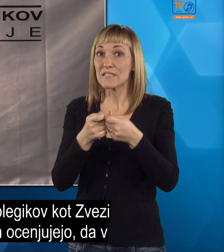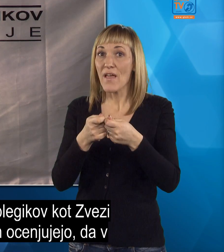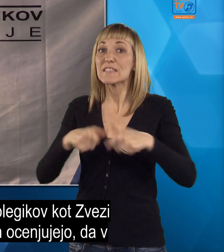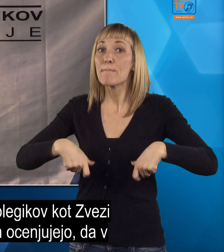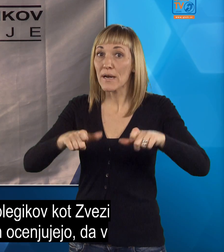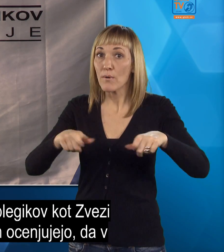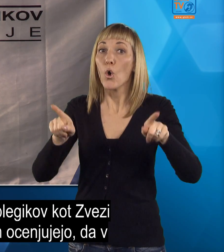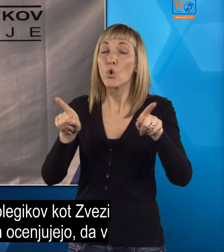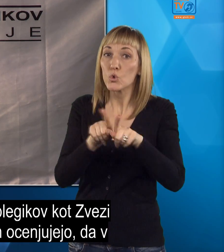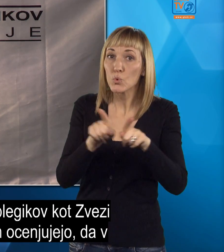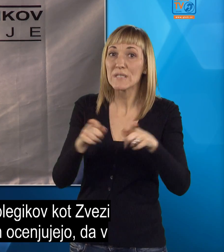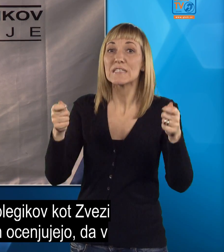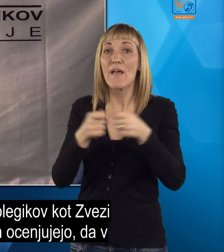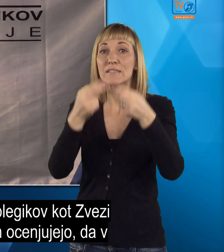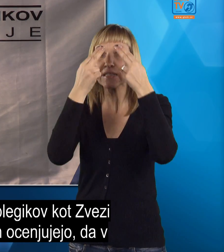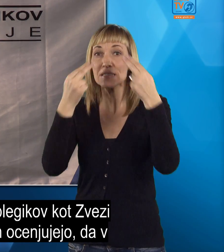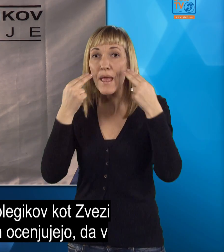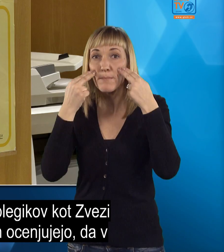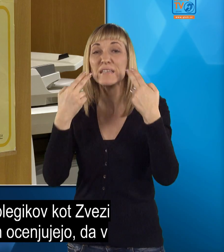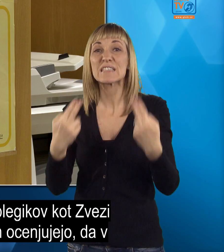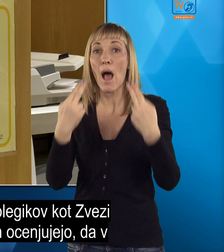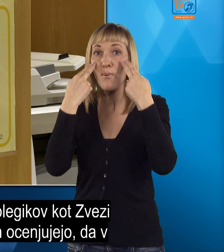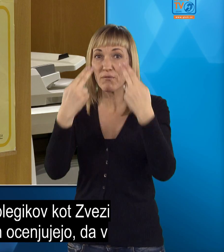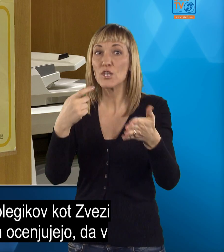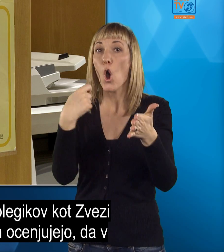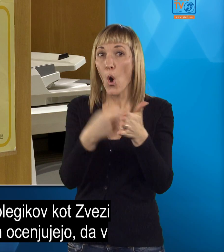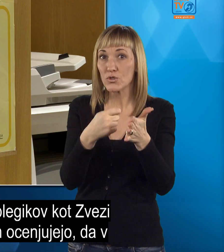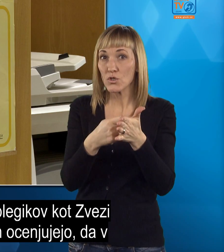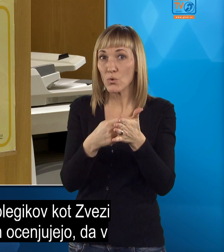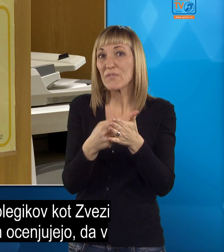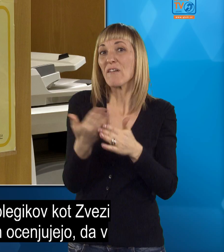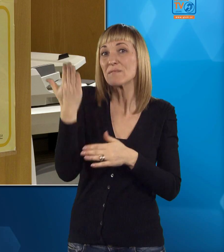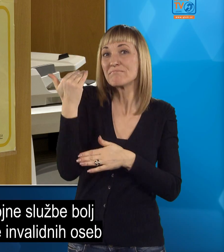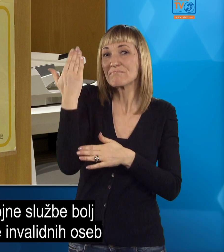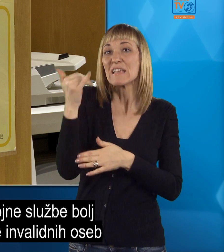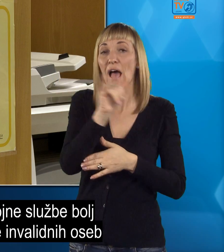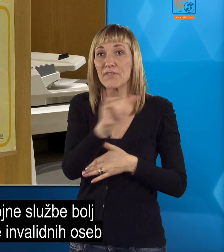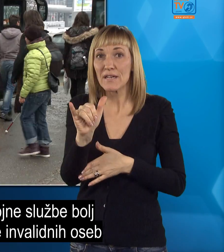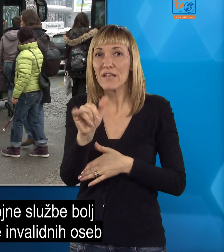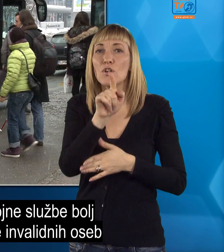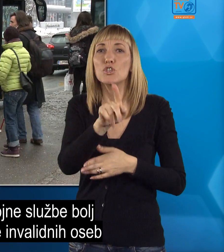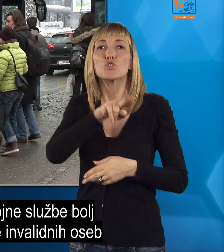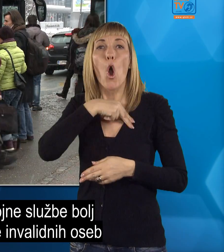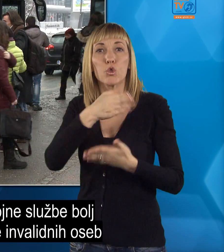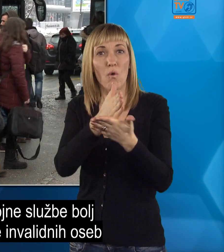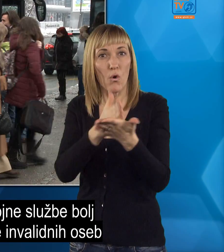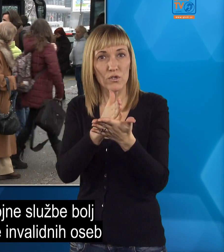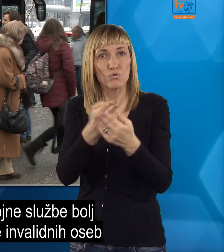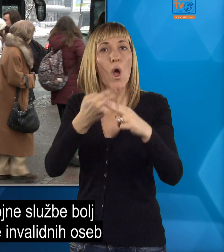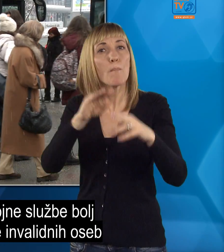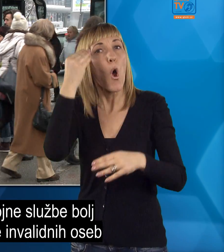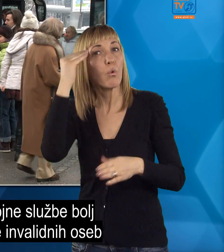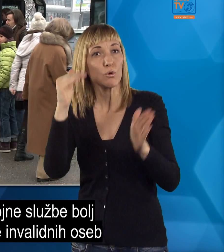Tako na Zvezi paraplegikov, kot Zvezi slepih in slabovidnih, ocenjujejo, da v zadnjih letih pristojne službe